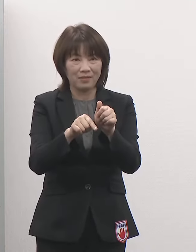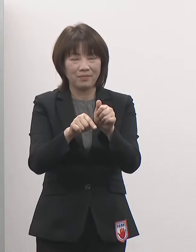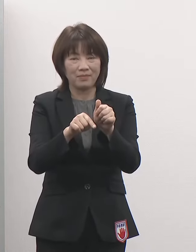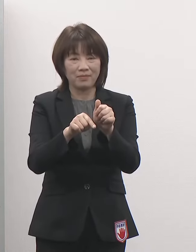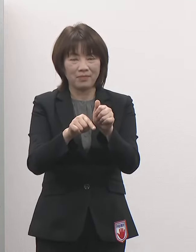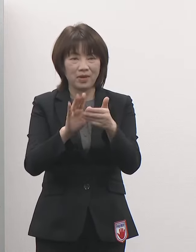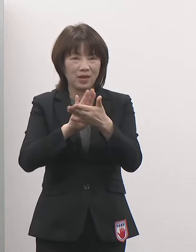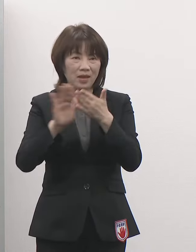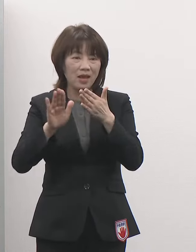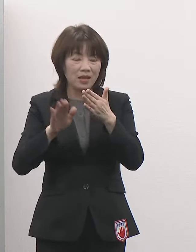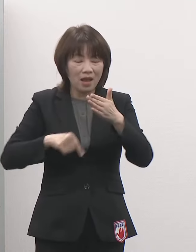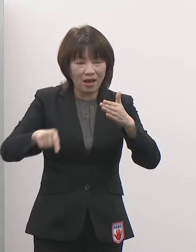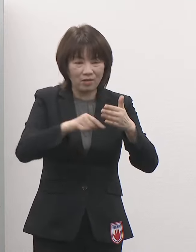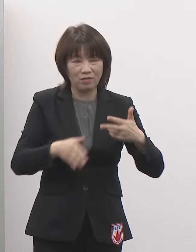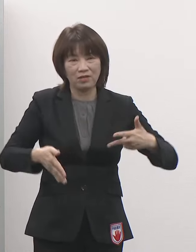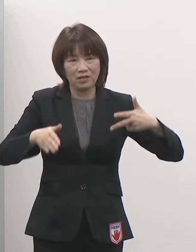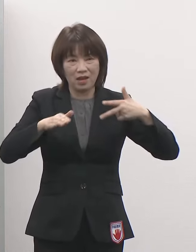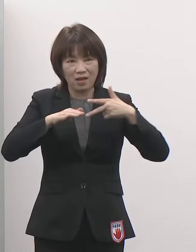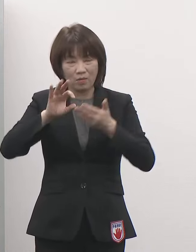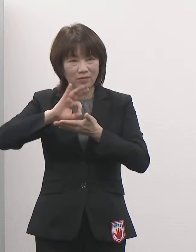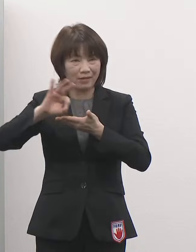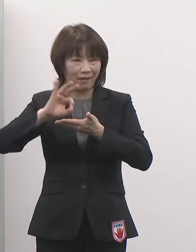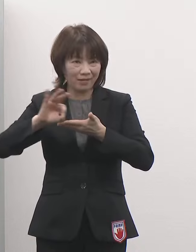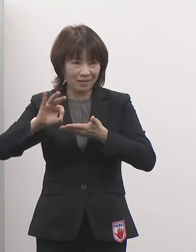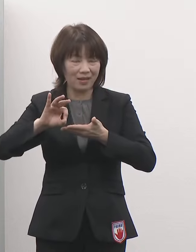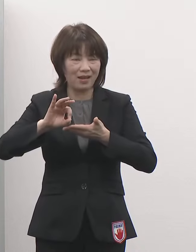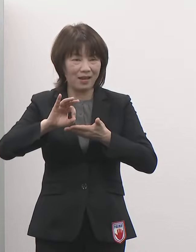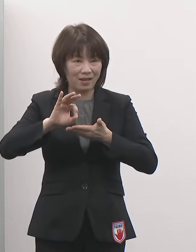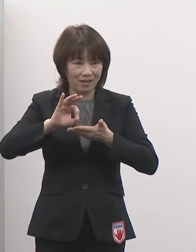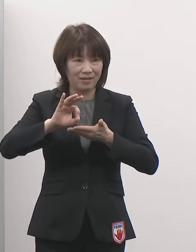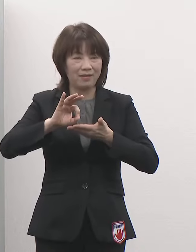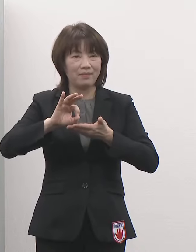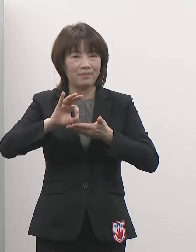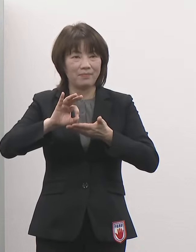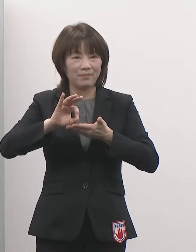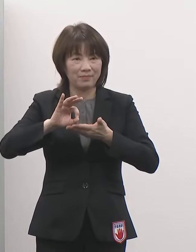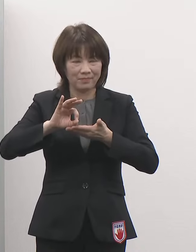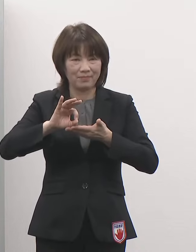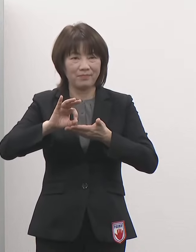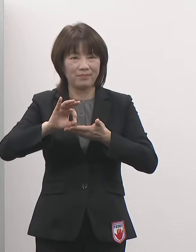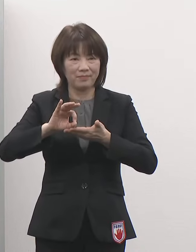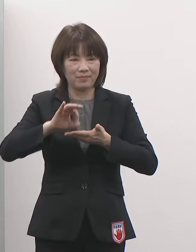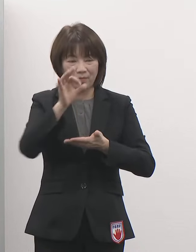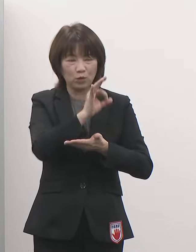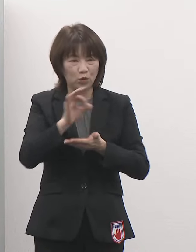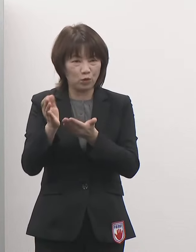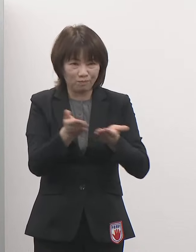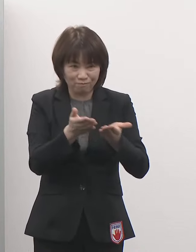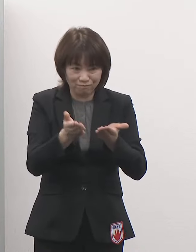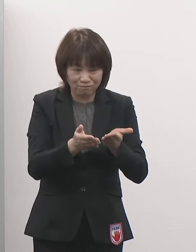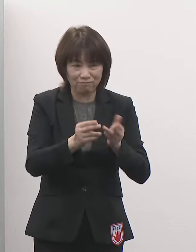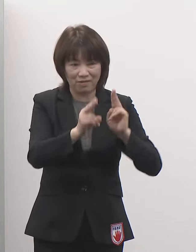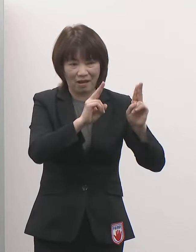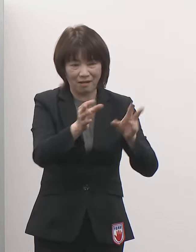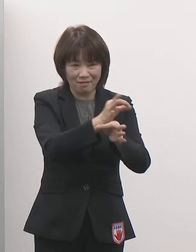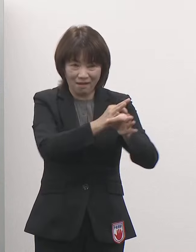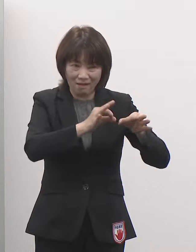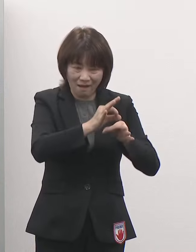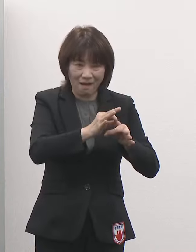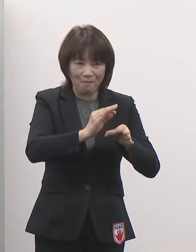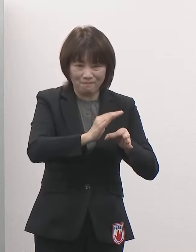この、低運賃構造、低運賃をもたらすような構造の改革に切り込んでいきたいと考えています